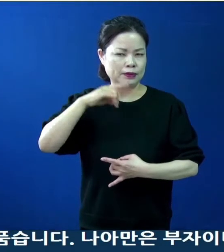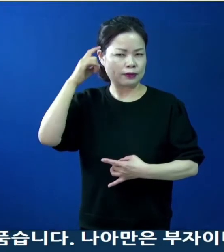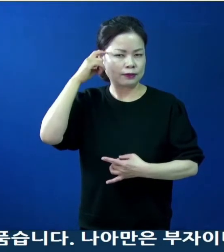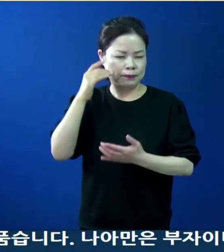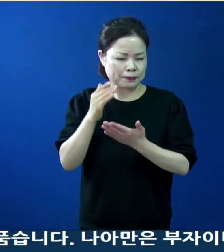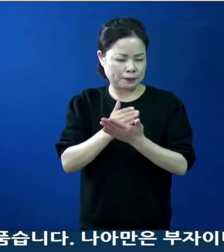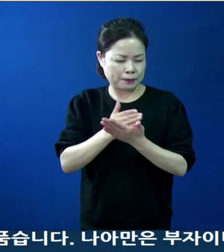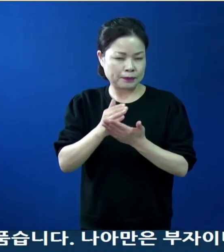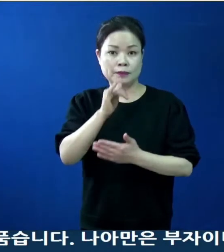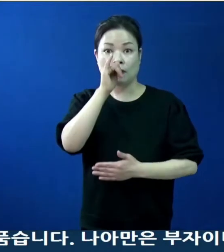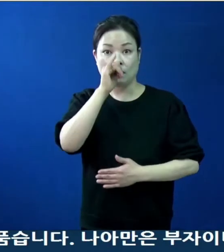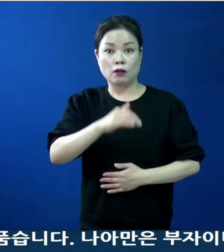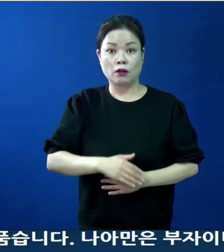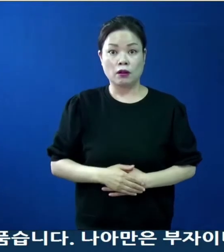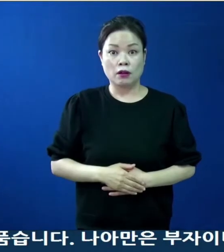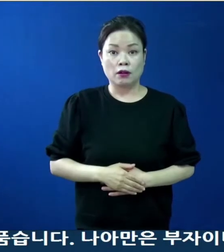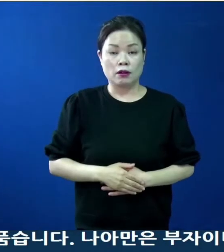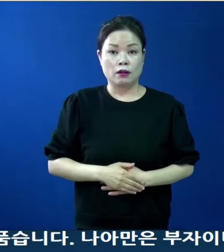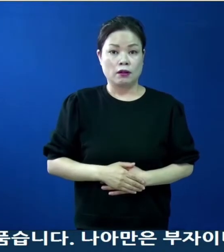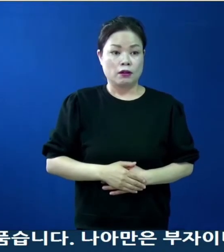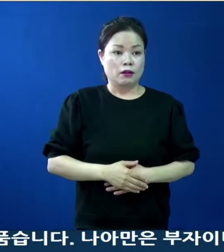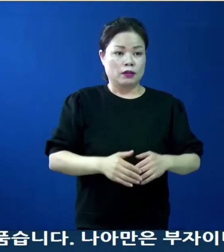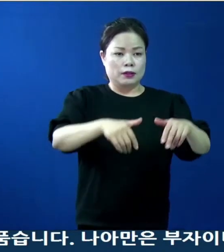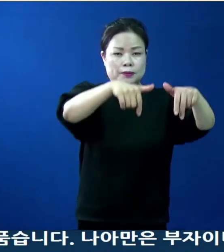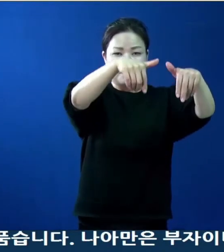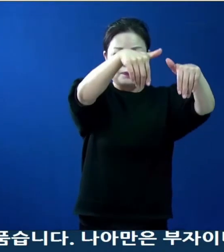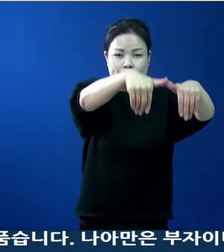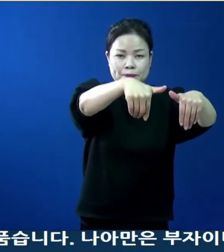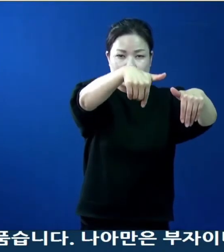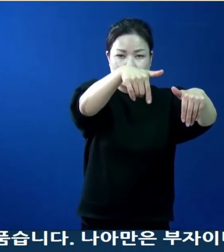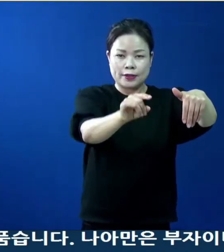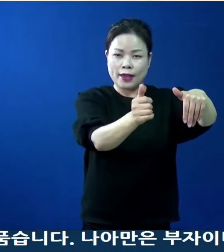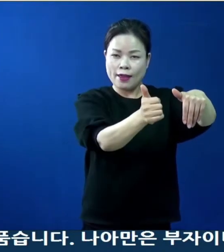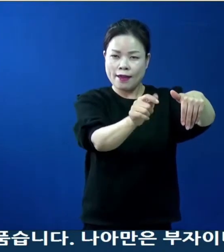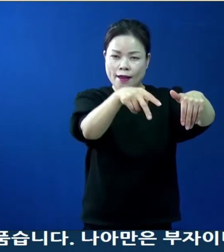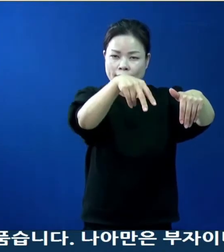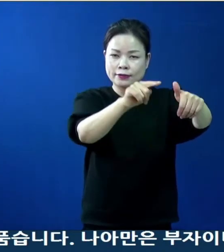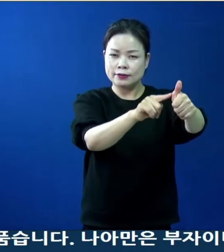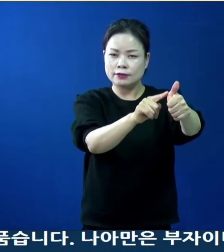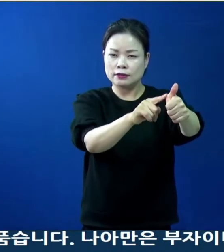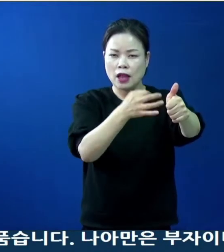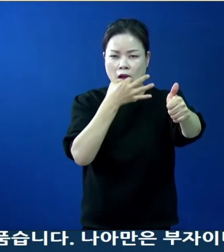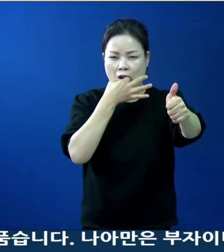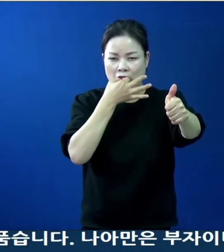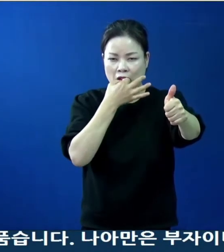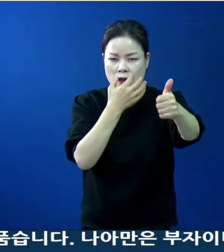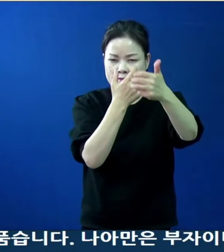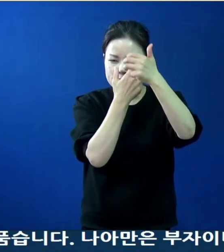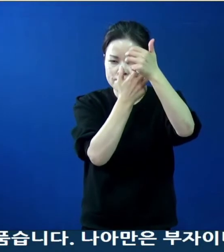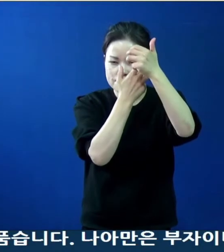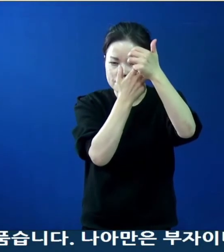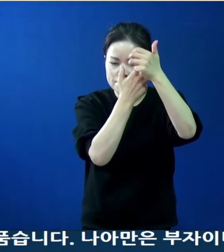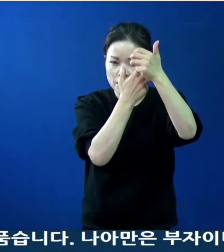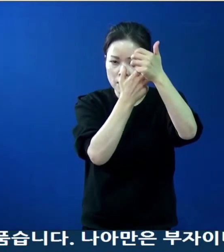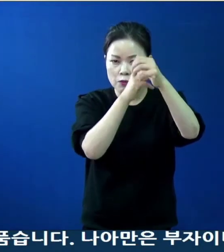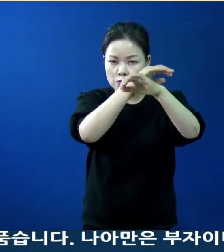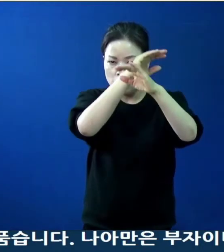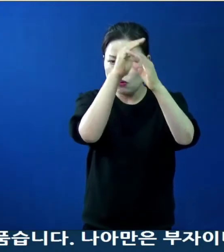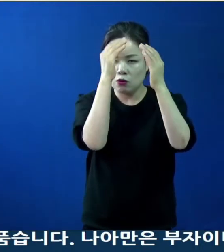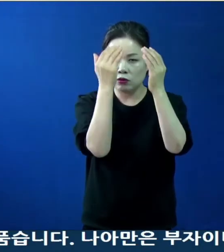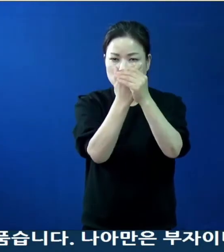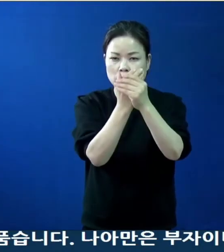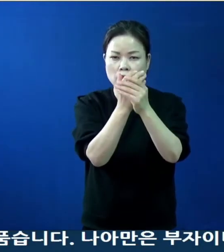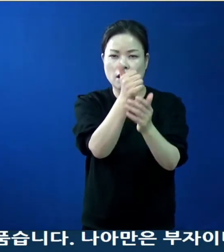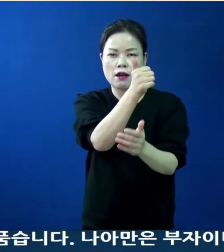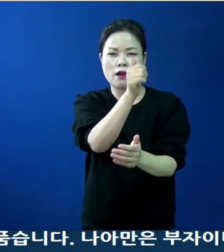겁니다. 결국 이 게하시는 탐욕으로 가득 차기 시작했습니다. 모든 것을 다 합리화하기